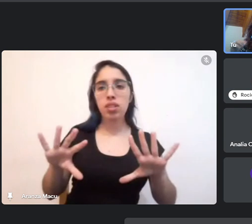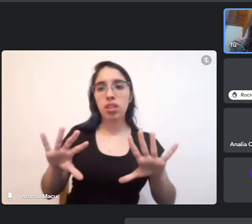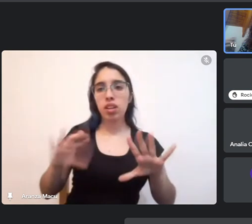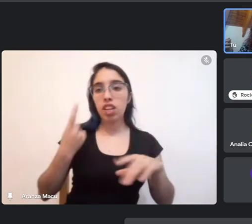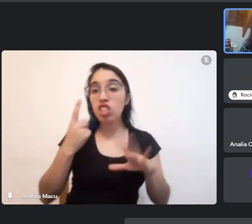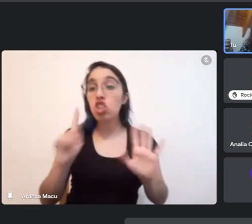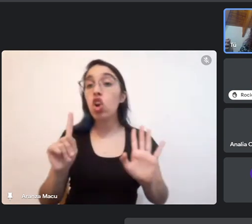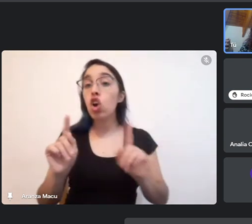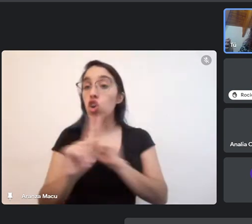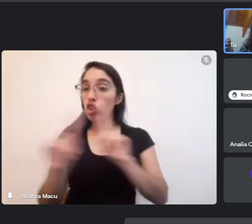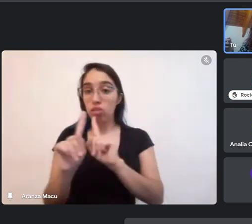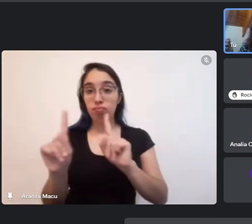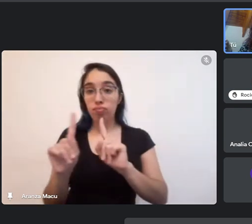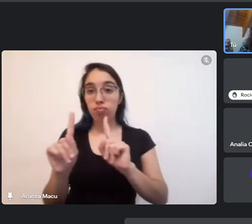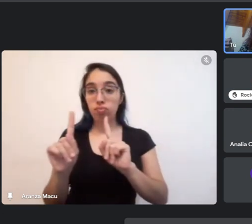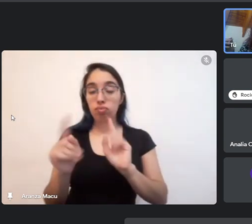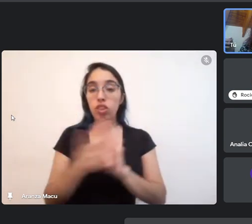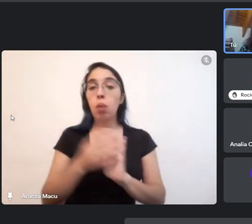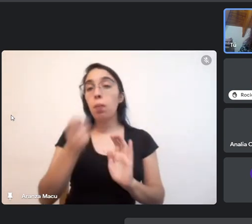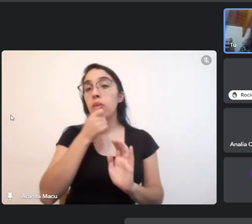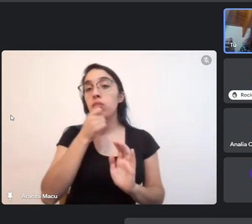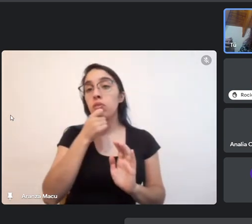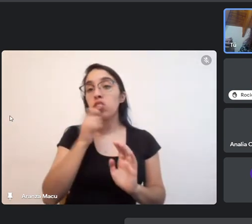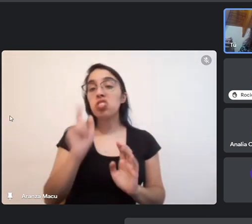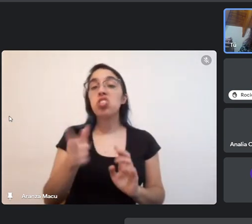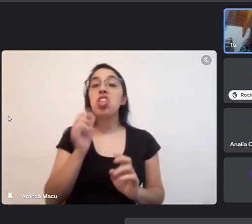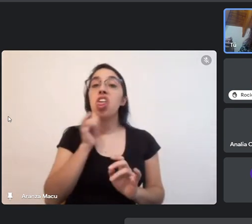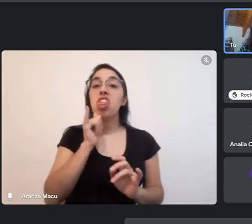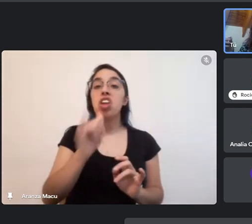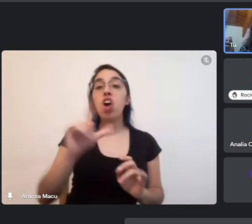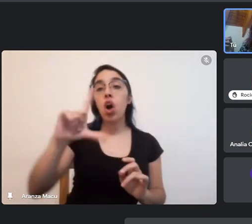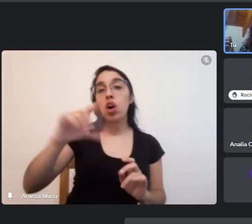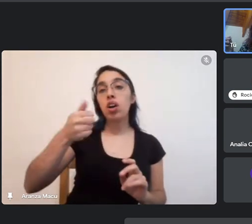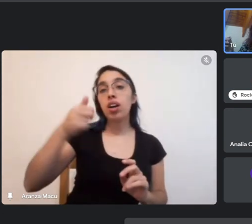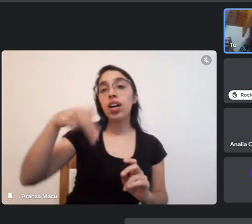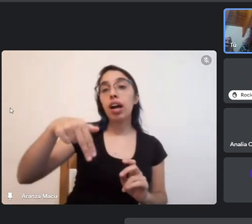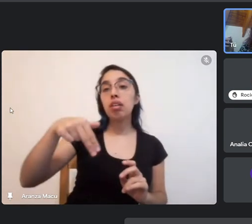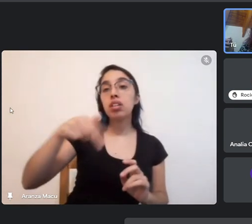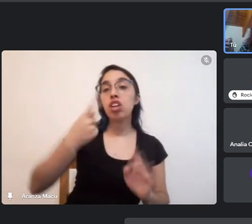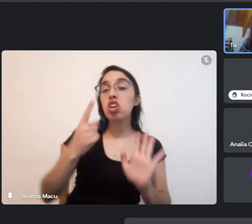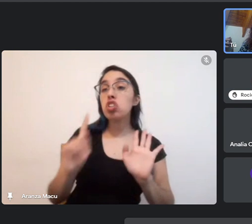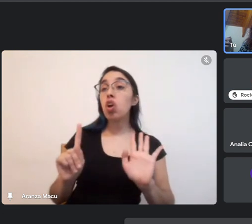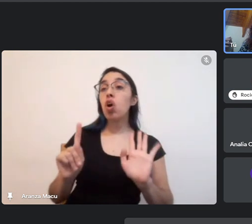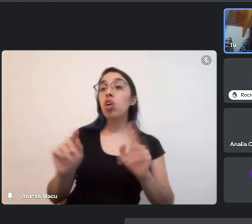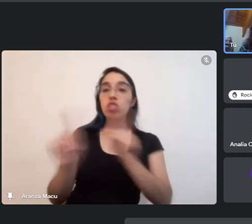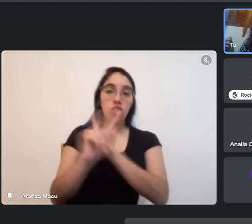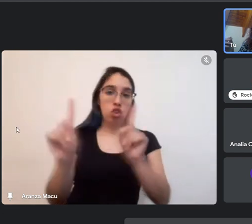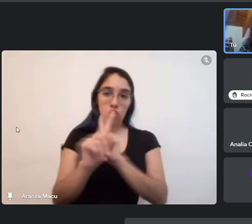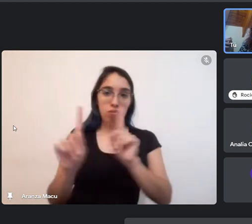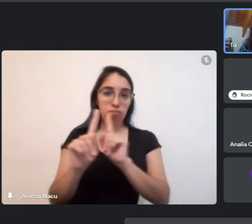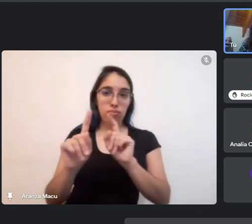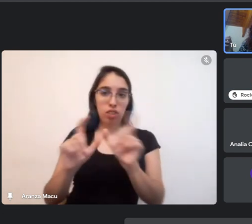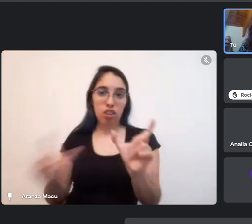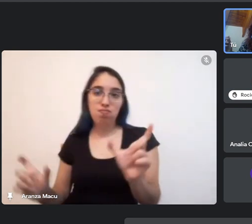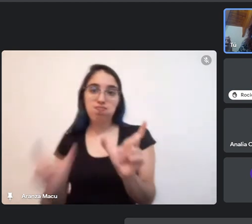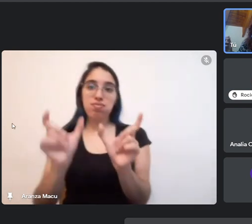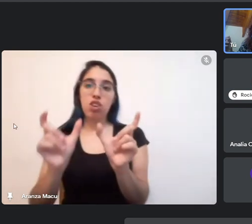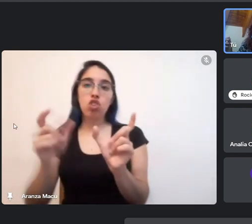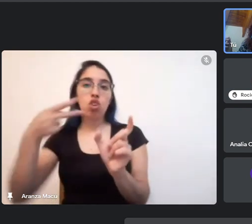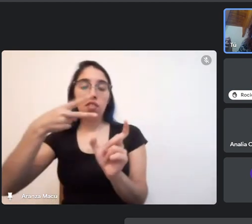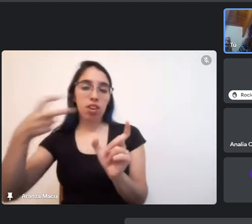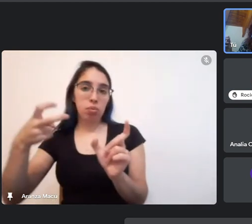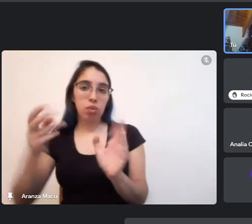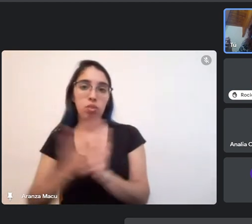can nada más. Siempre le va a seguir un verbo principal. O sea, puede ocurrir, puede manifestar, puede